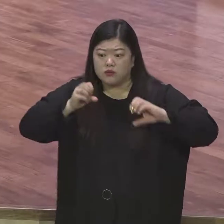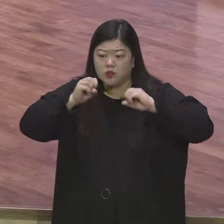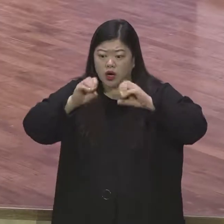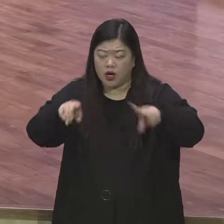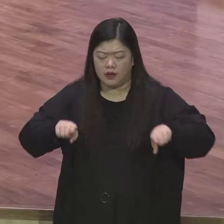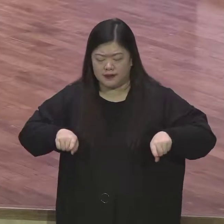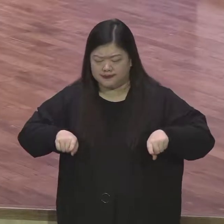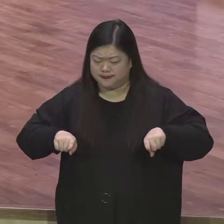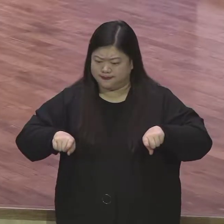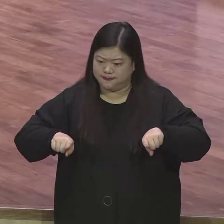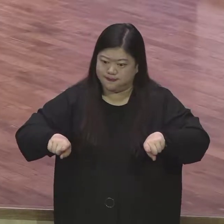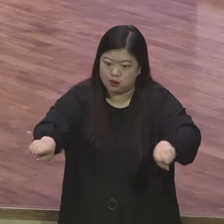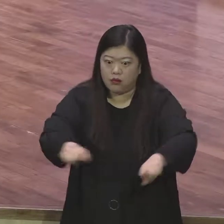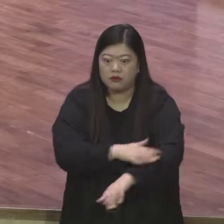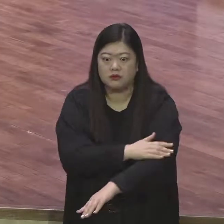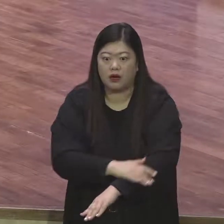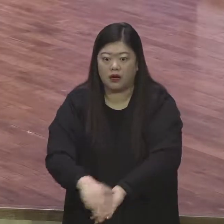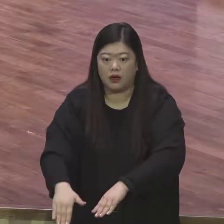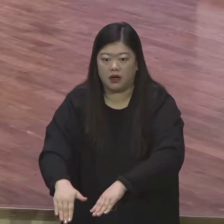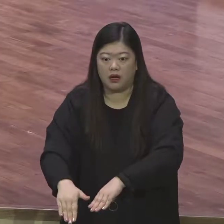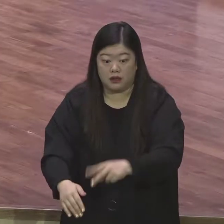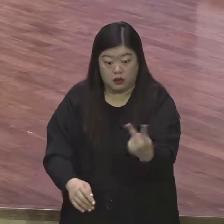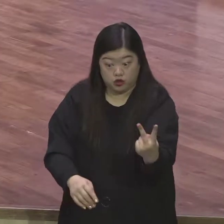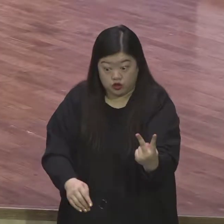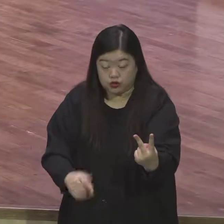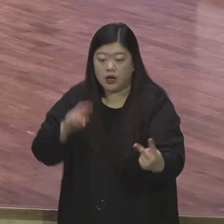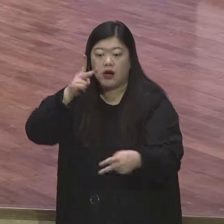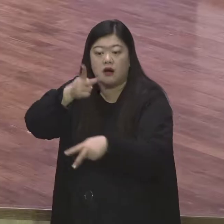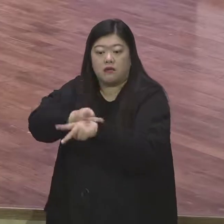한결같은 마음으로 사도 바울과 함께